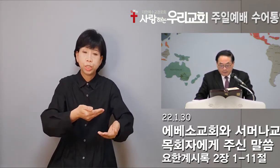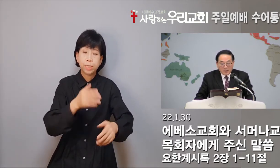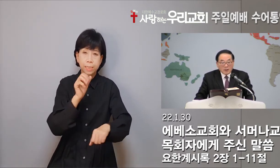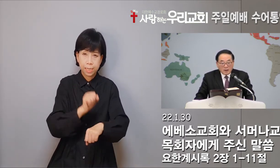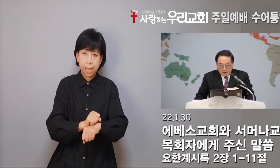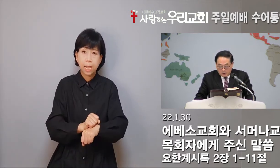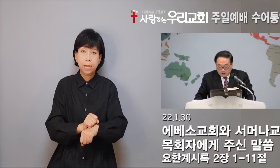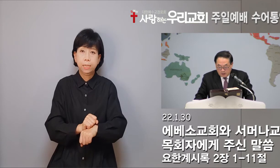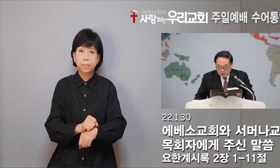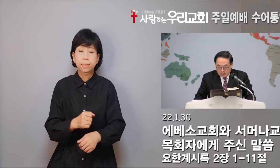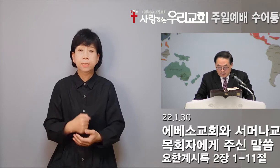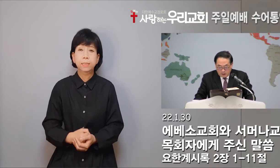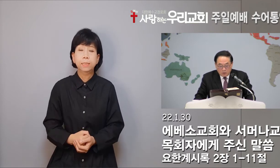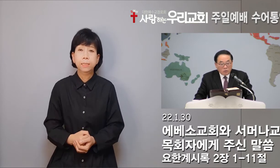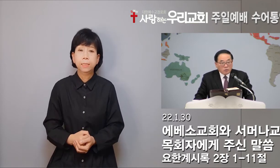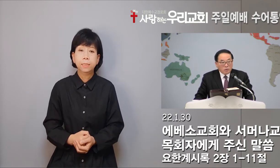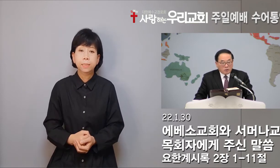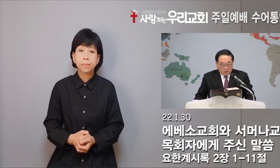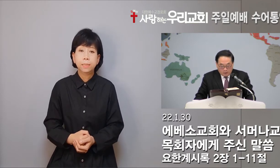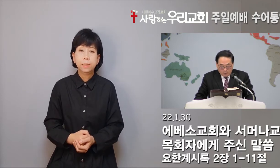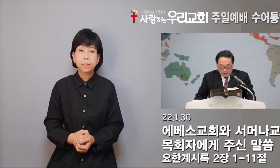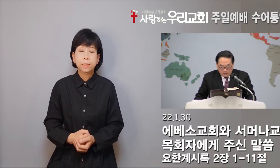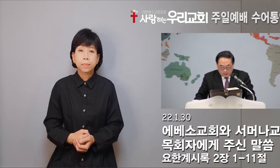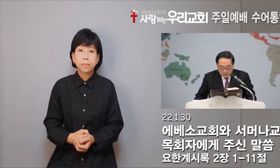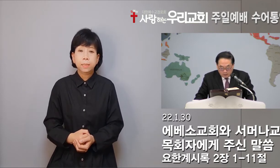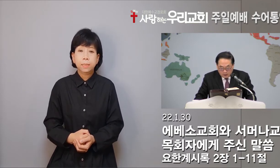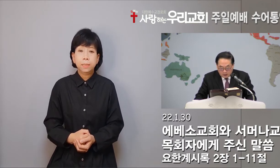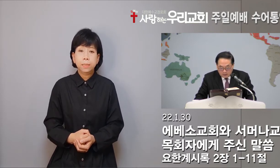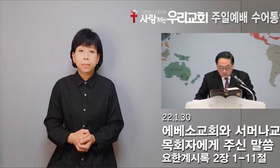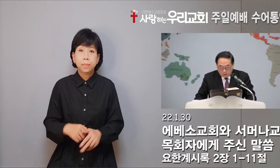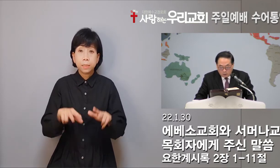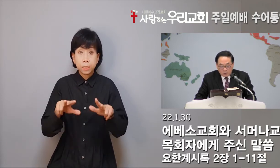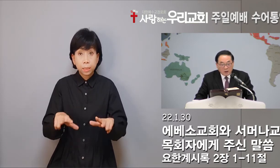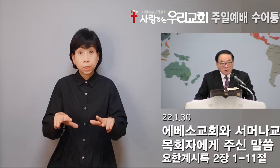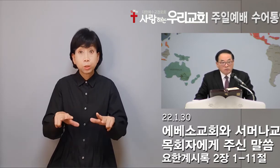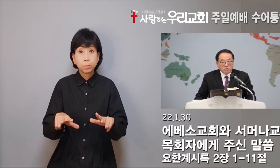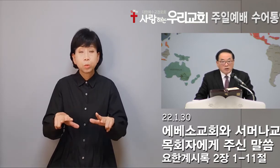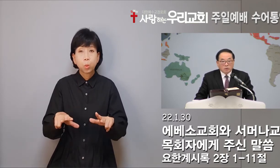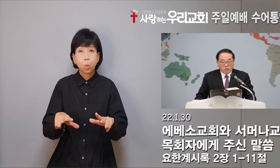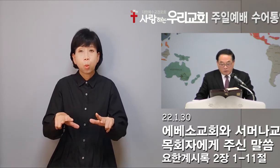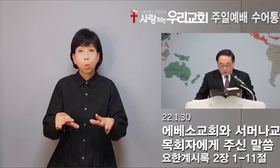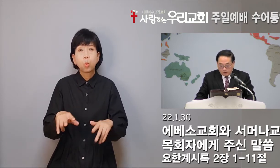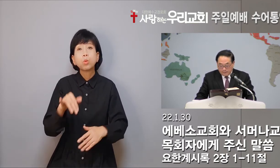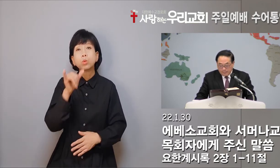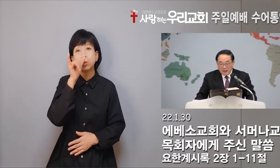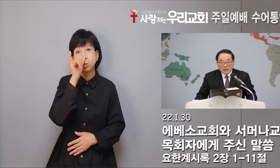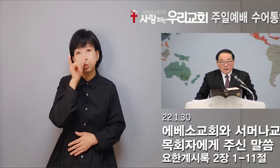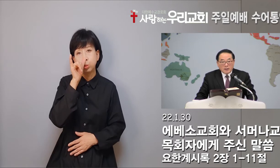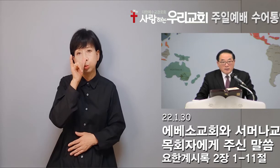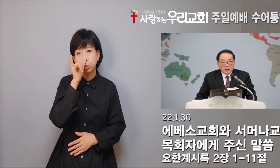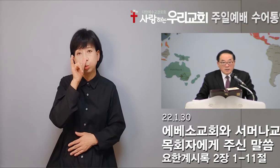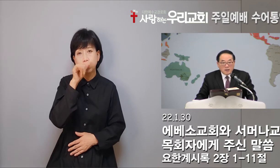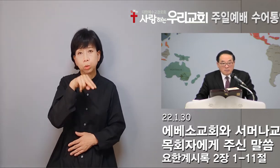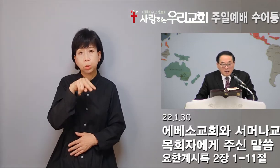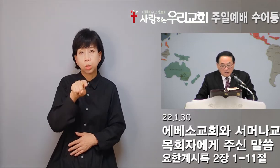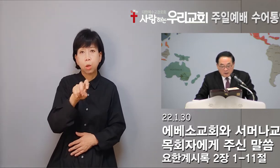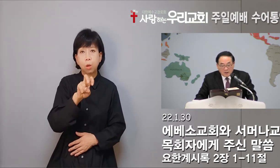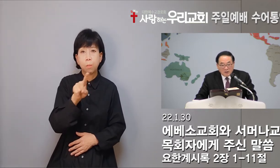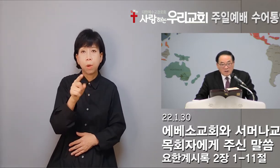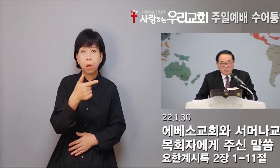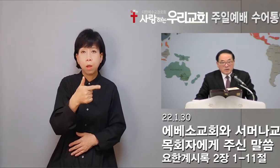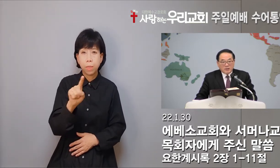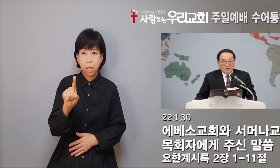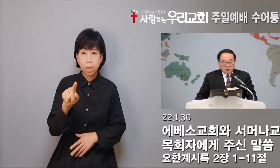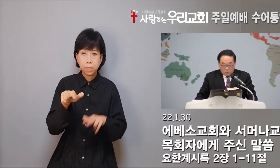있었습니다. 지금 서문화는 7교회 가운데 지금도 존재하는 유일한 도시로서 현재의